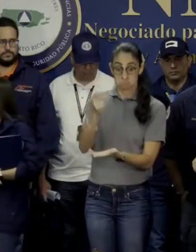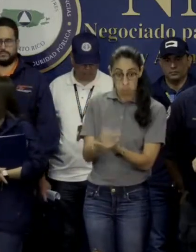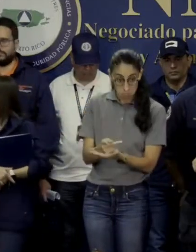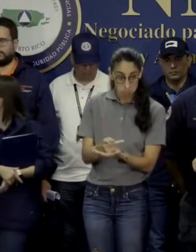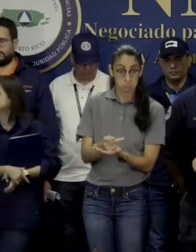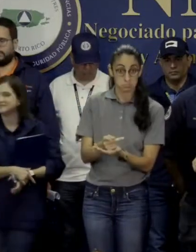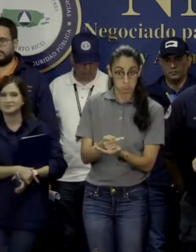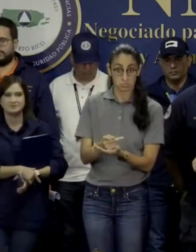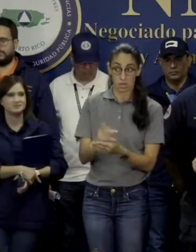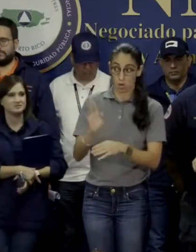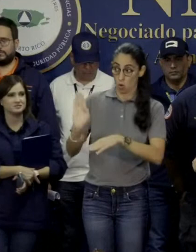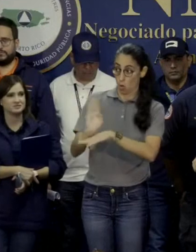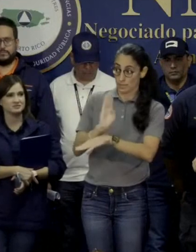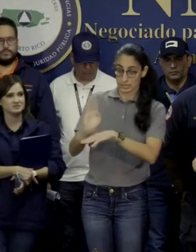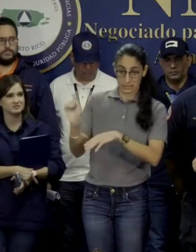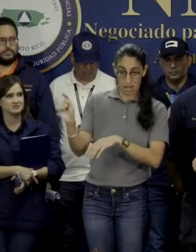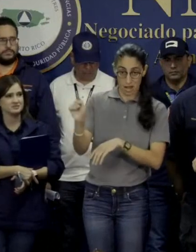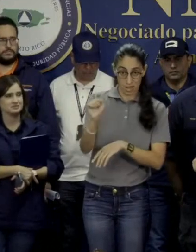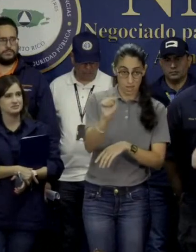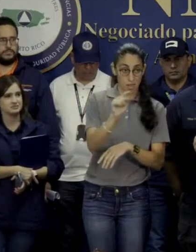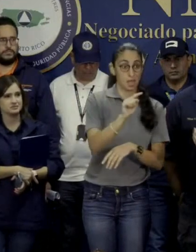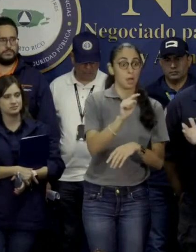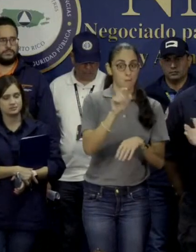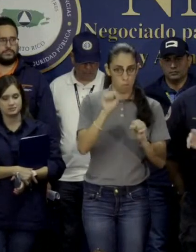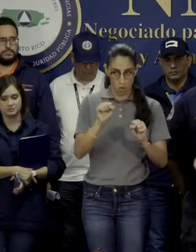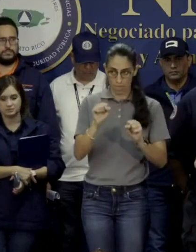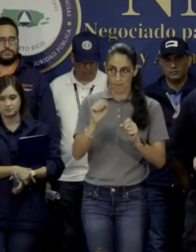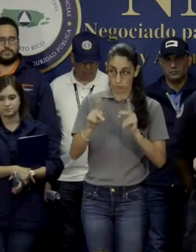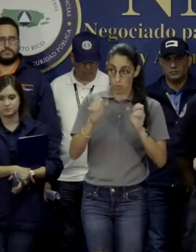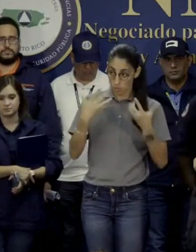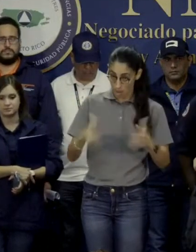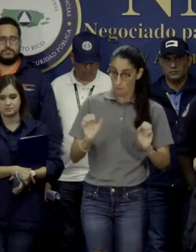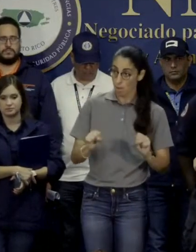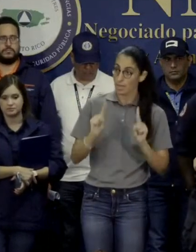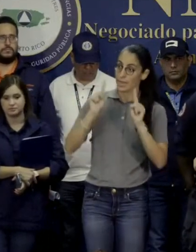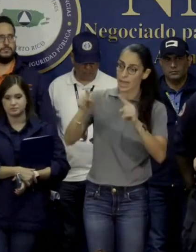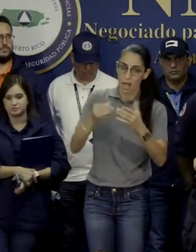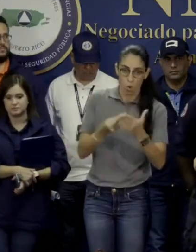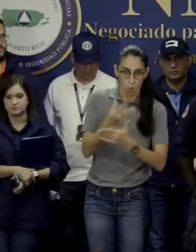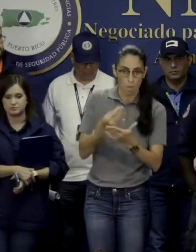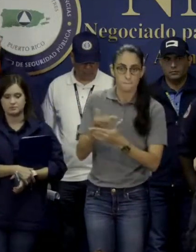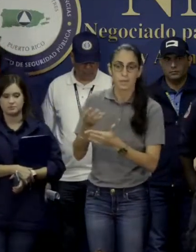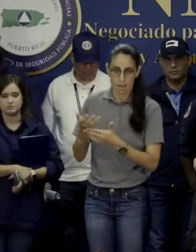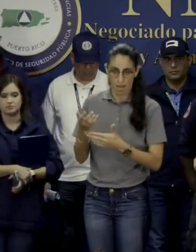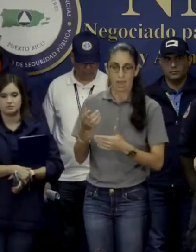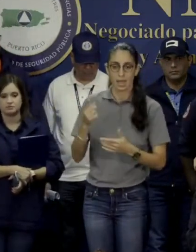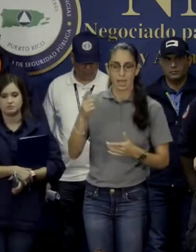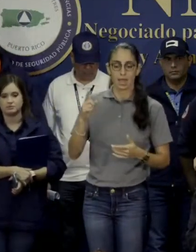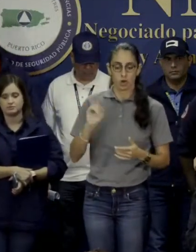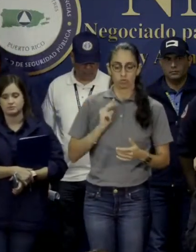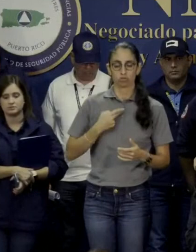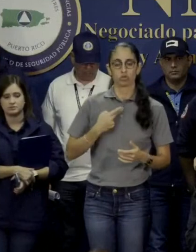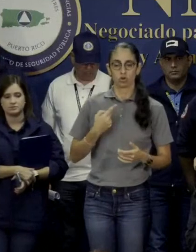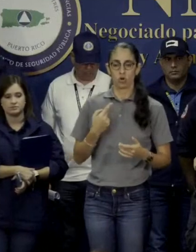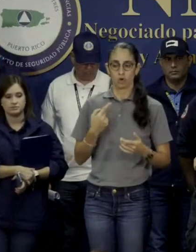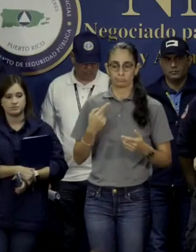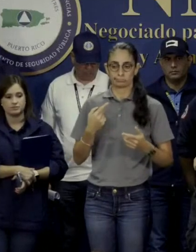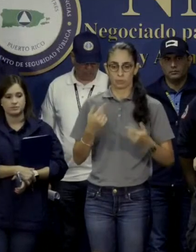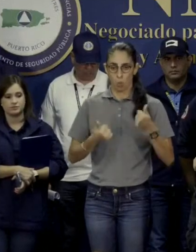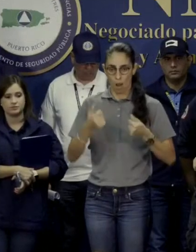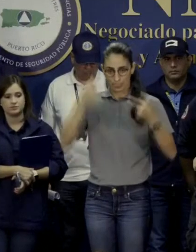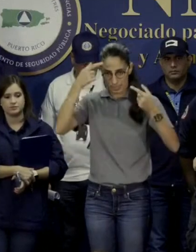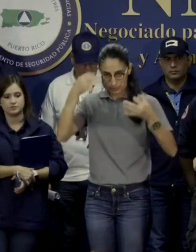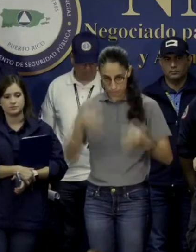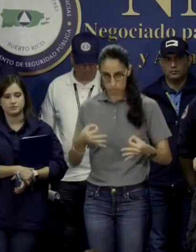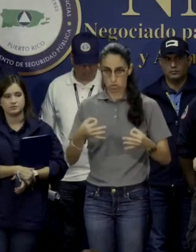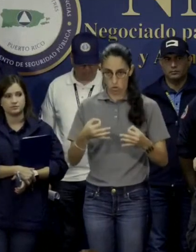las transacciones comerciales, que la gente pueda ir a la calle a consumir, pues el gobierno estará tomando las determinaciones que estime necesario, ¿verdad?